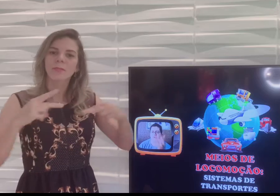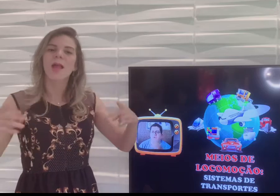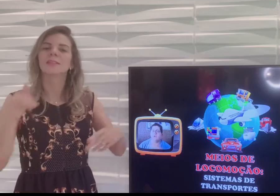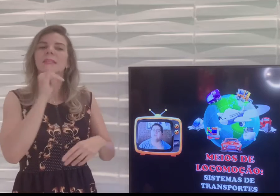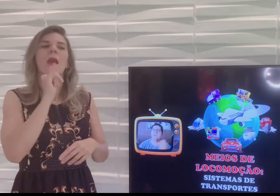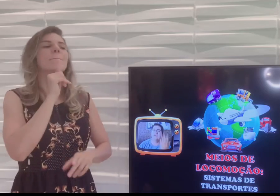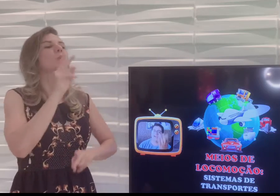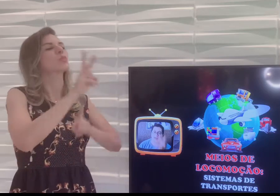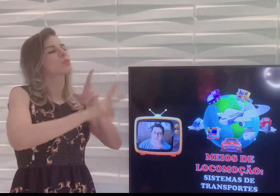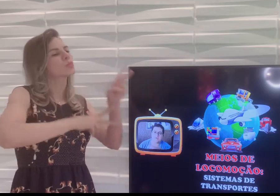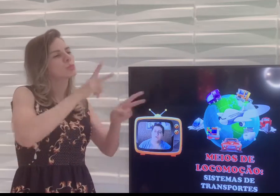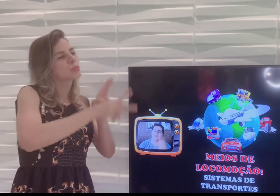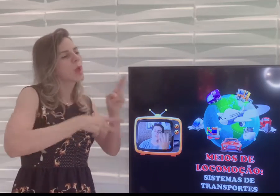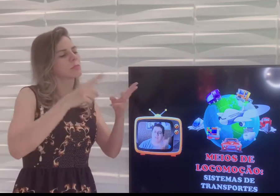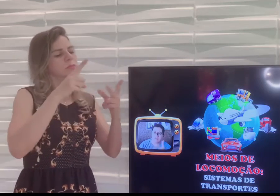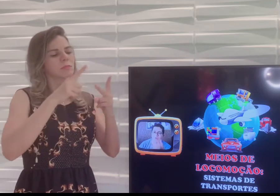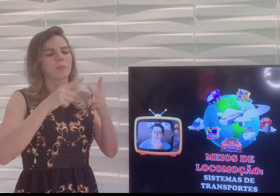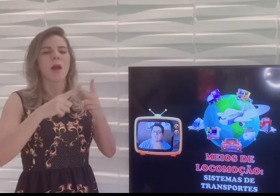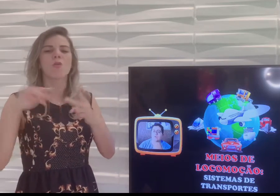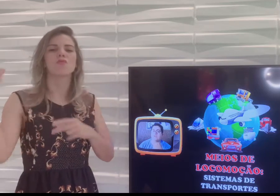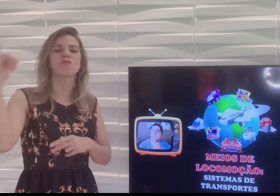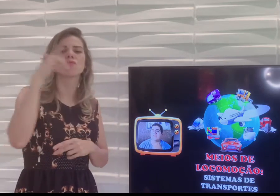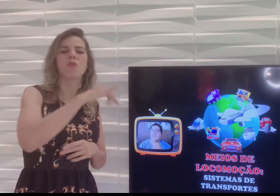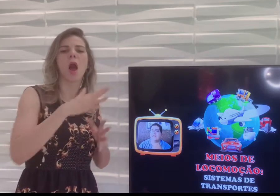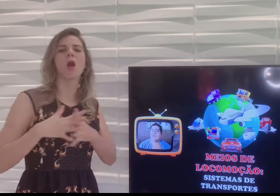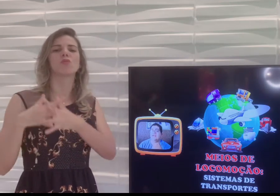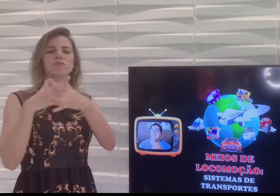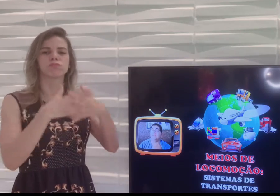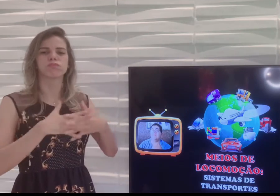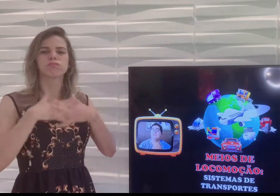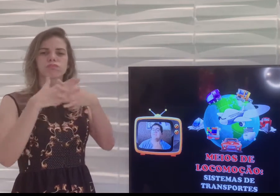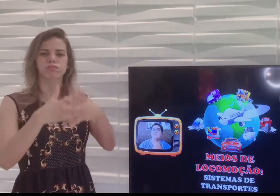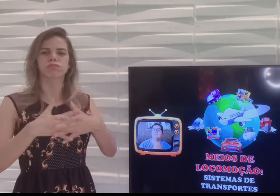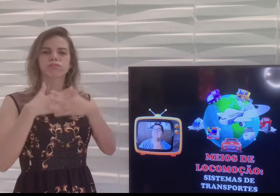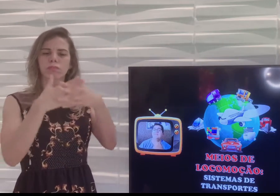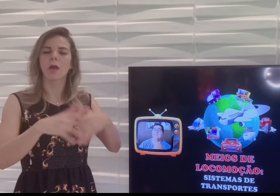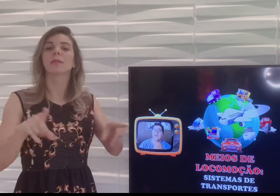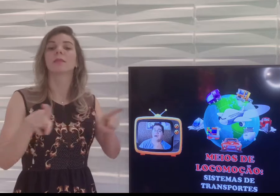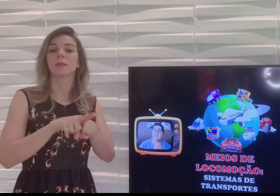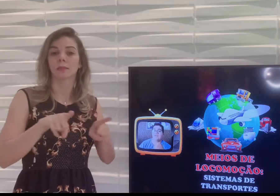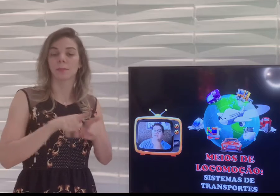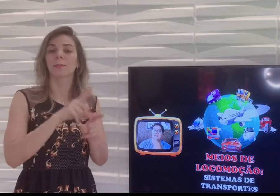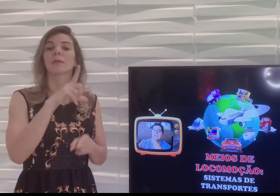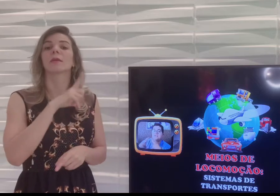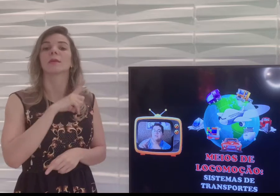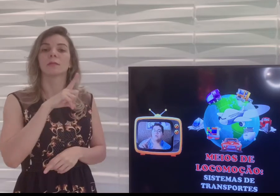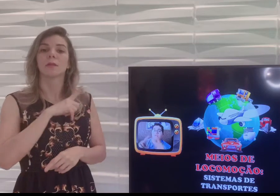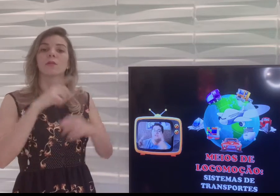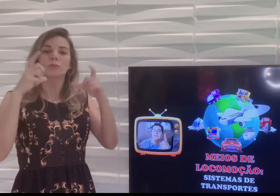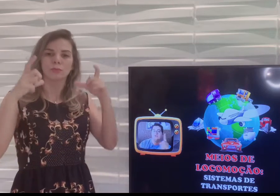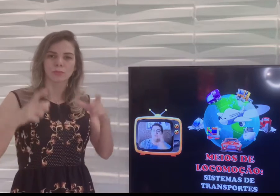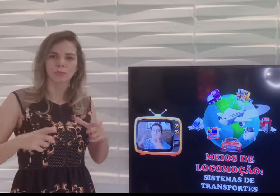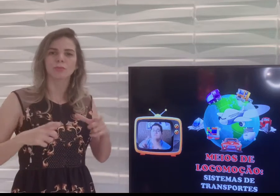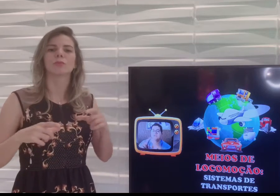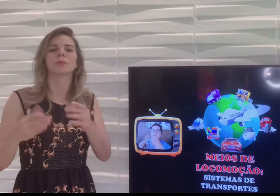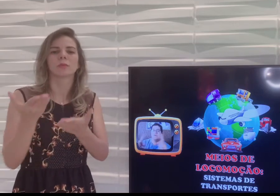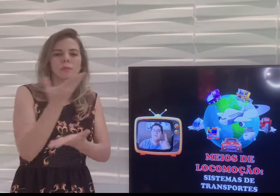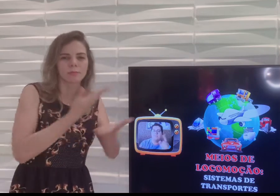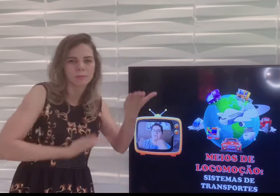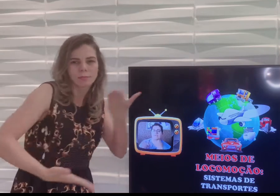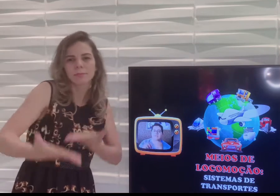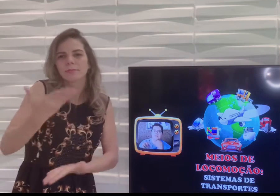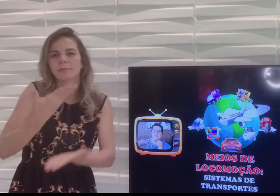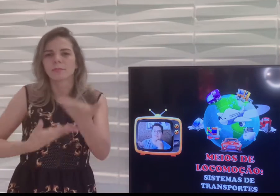trens, aviões, caminhões, entre outras coisas, e também o sistema viário, e essas conexões vão